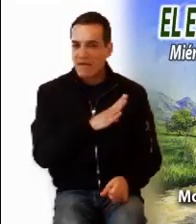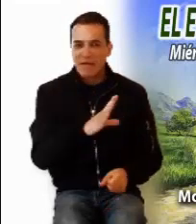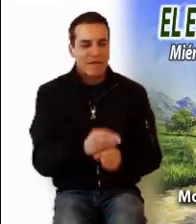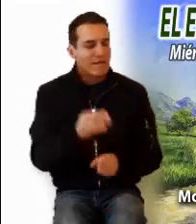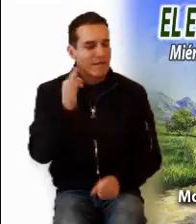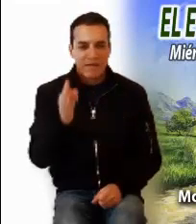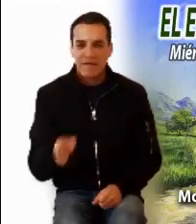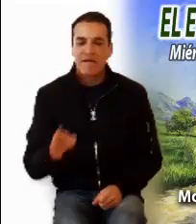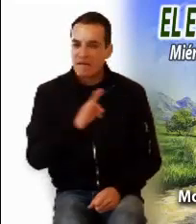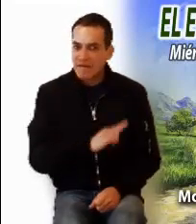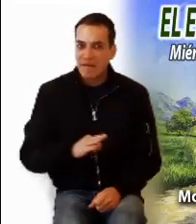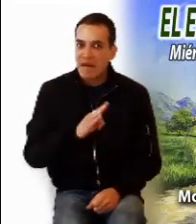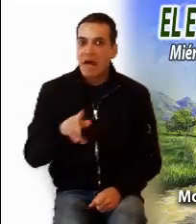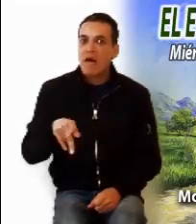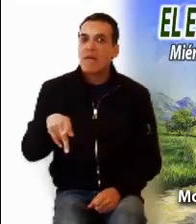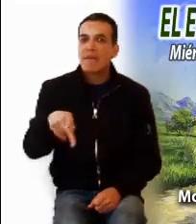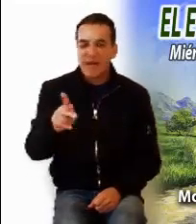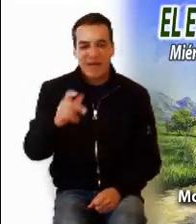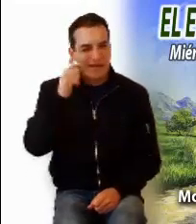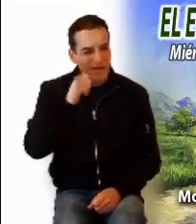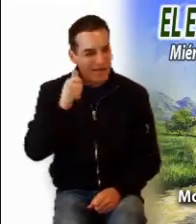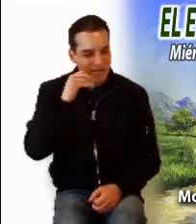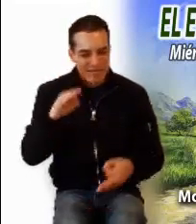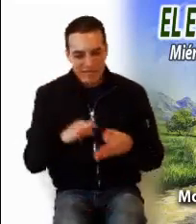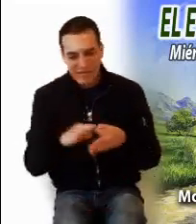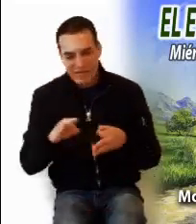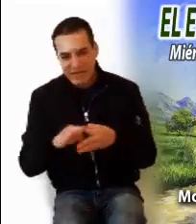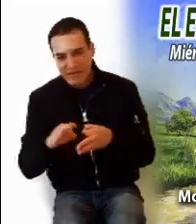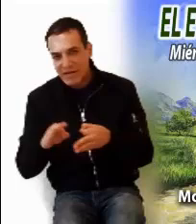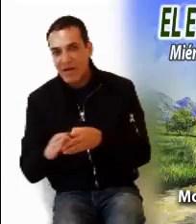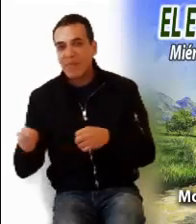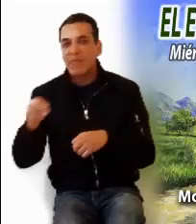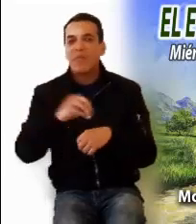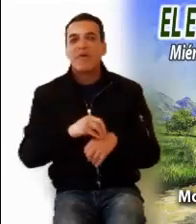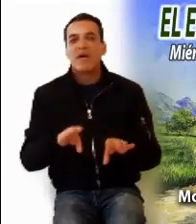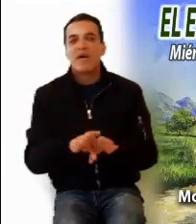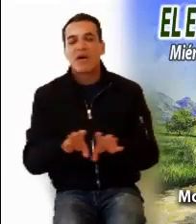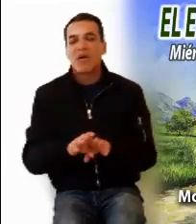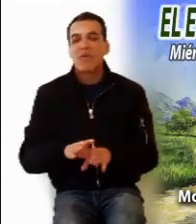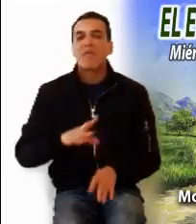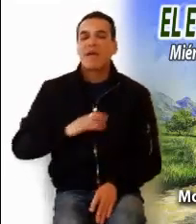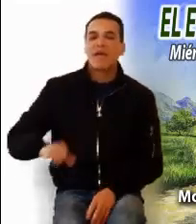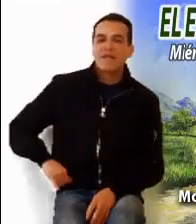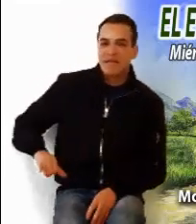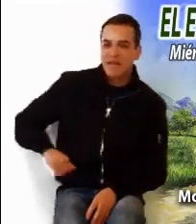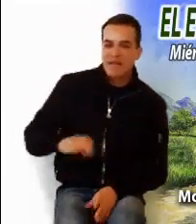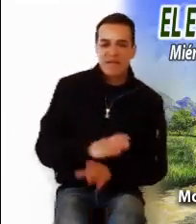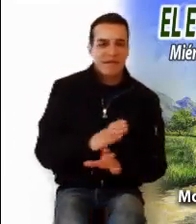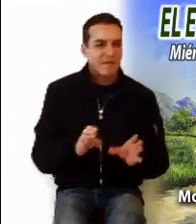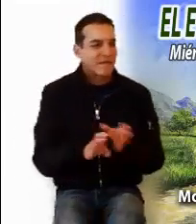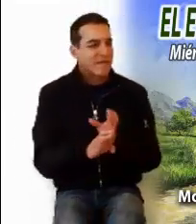en plenitud. Pero con frecuencia vamos uniendo a esta decisión una mezcla de intereses